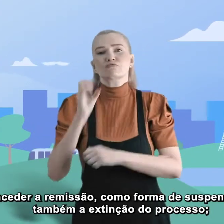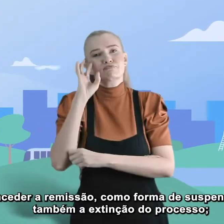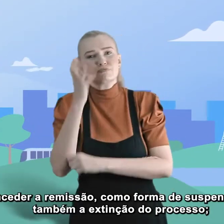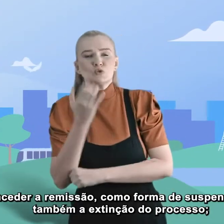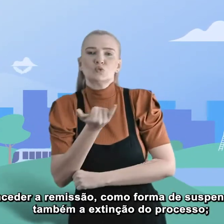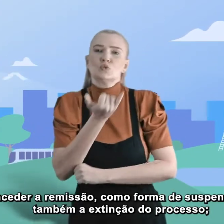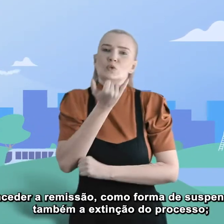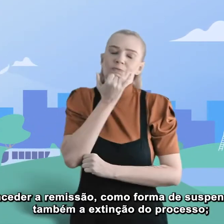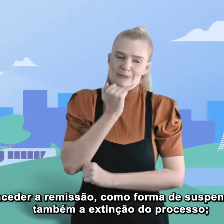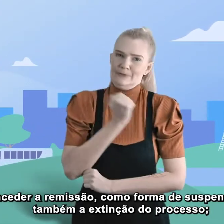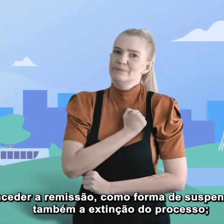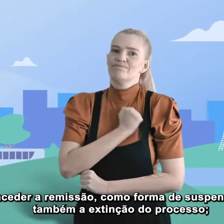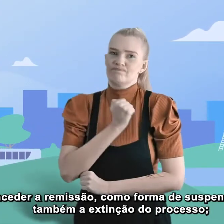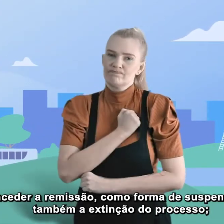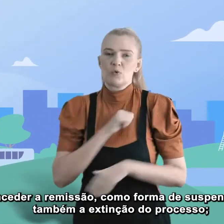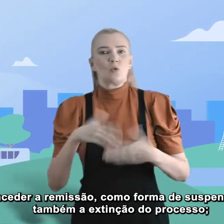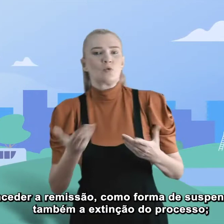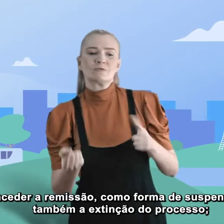do processo.